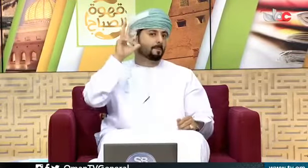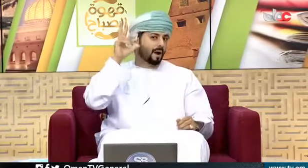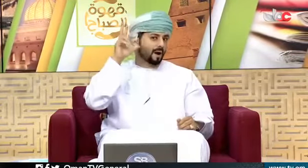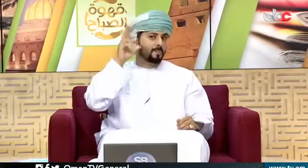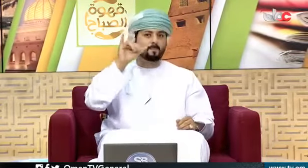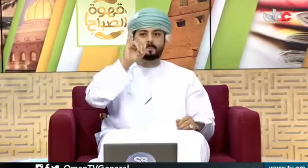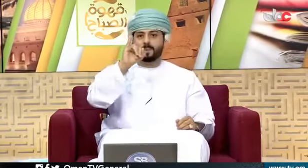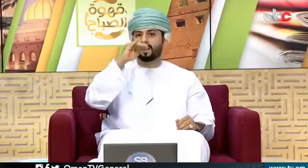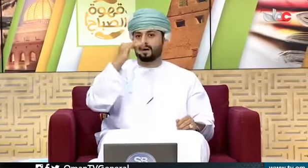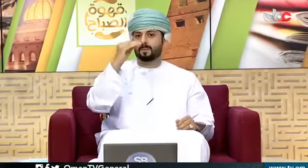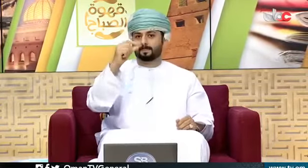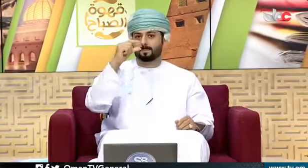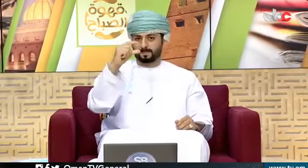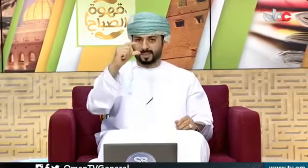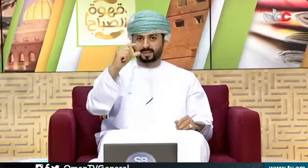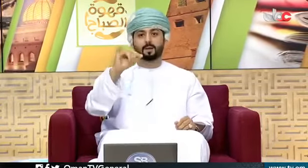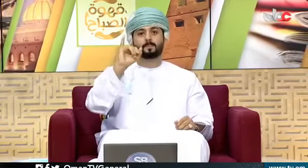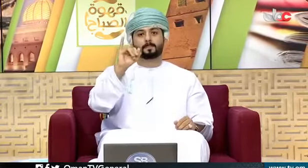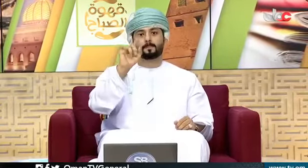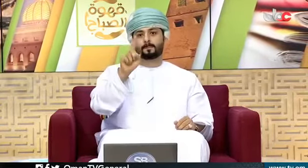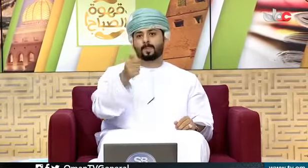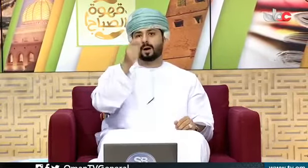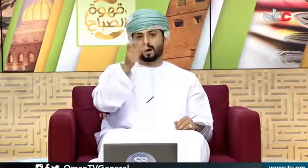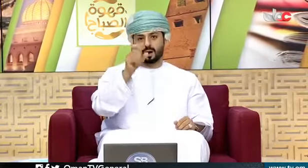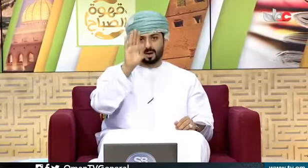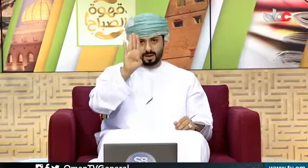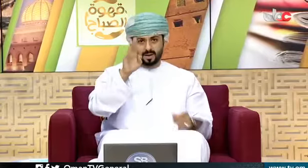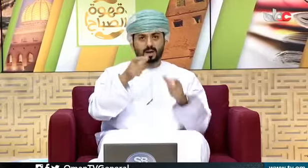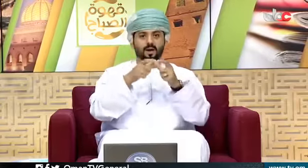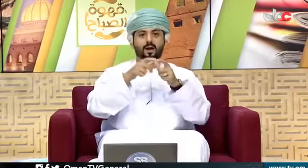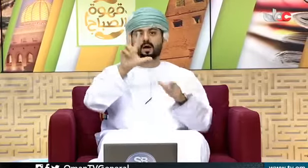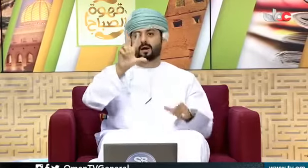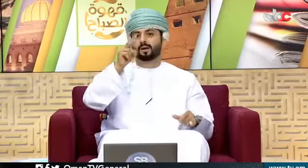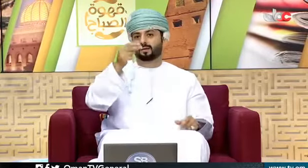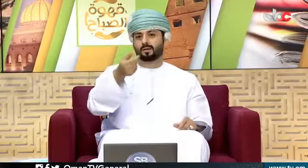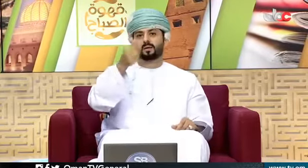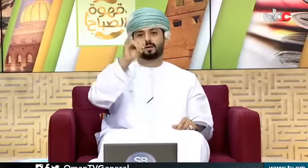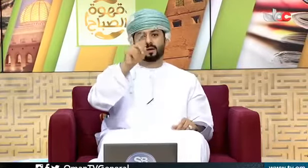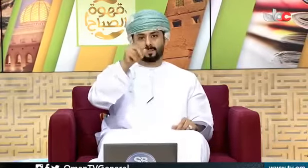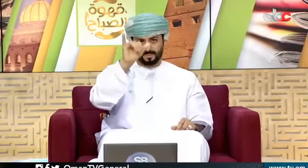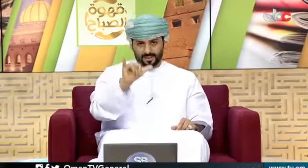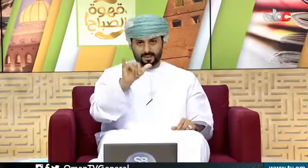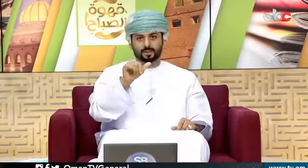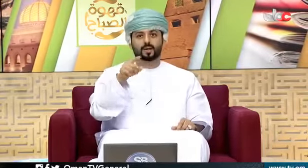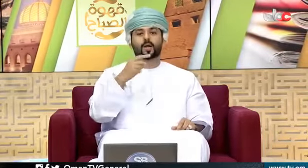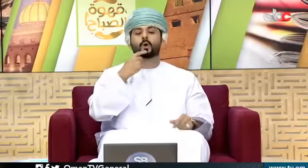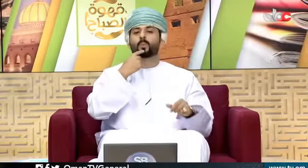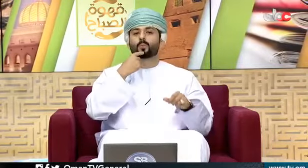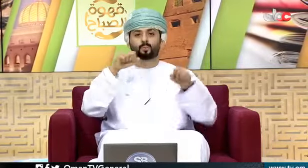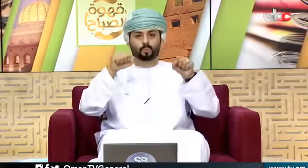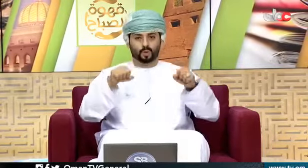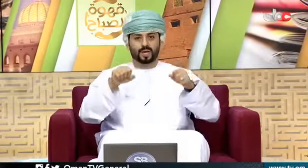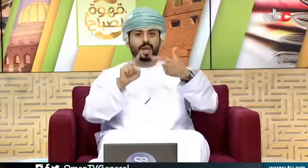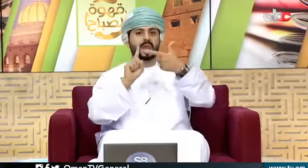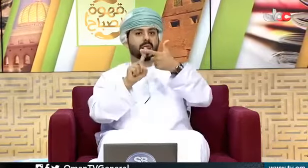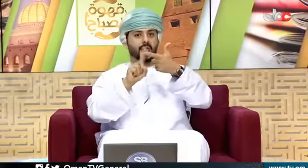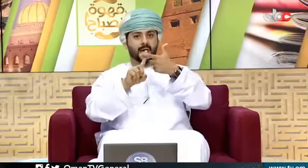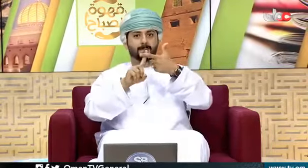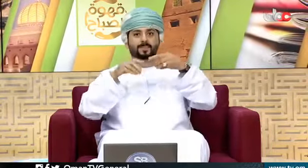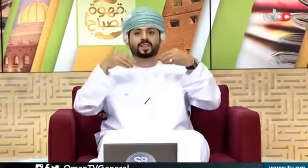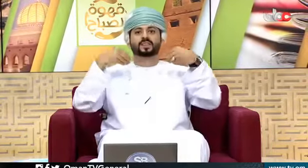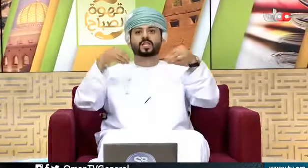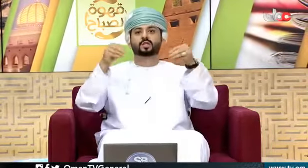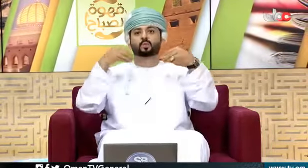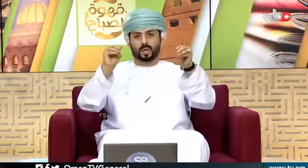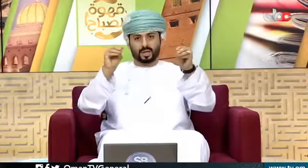راح يكون هذه إشارته، محمد مبارك العامري، هو